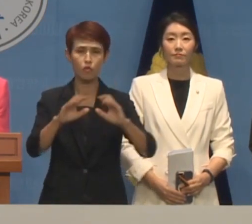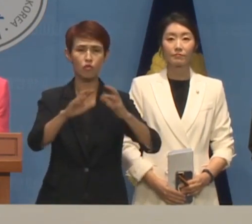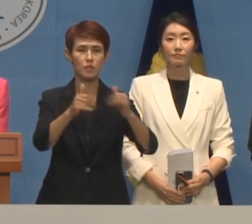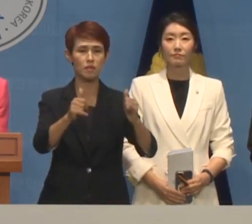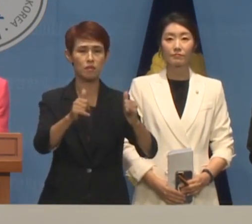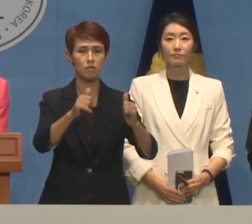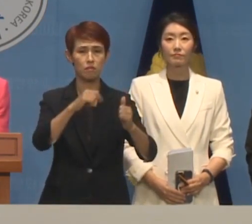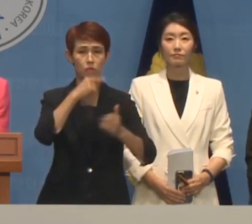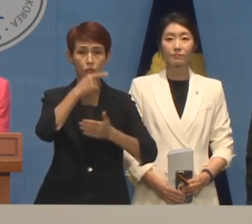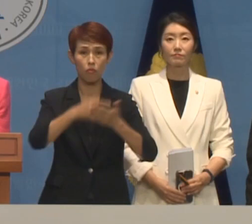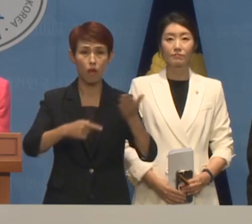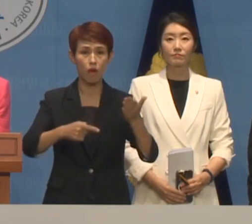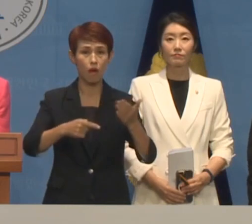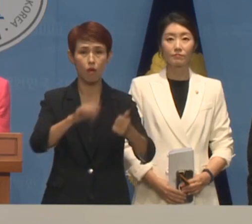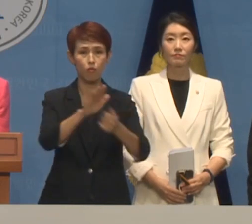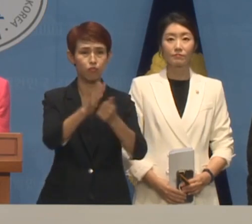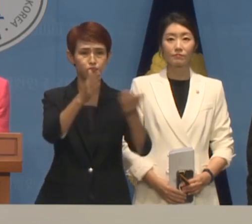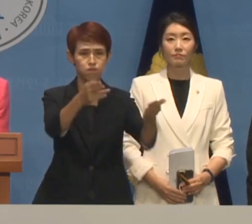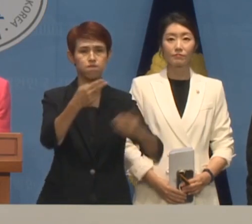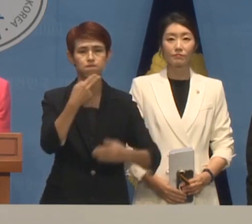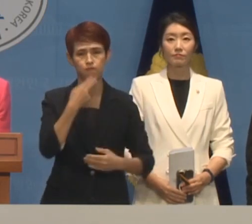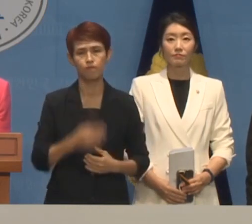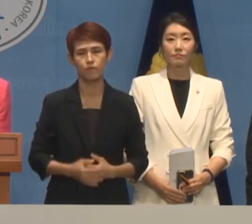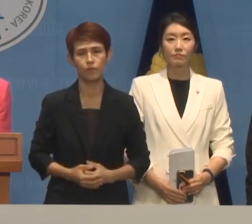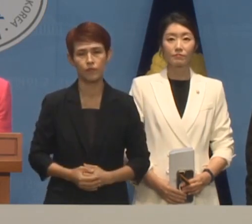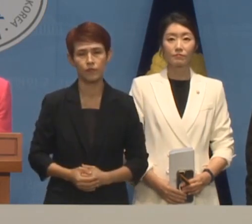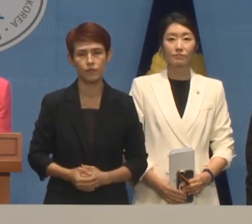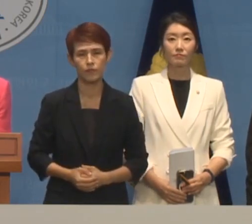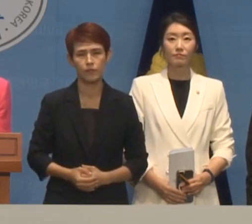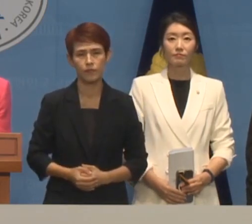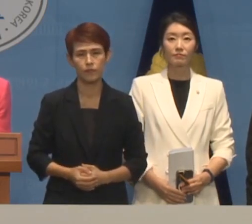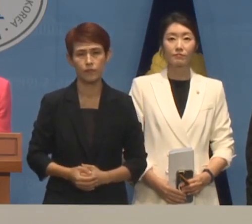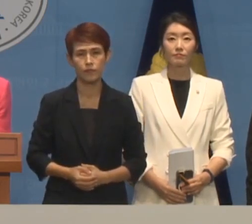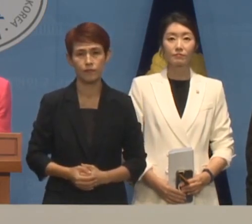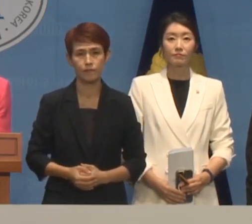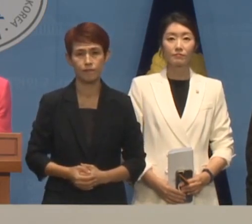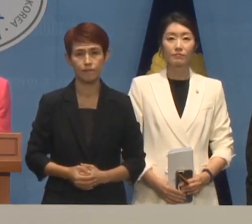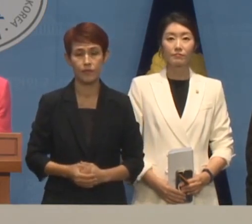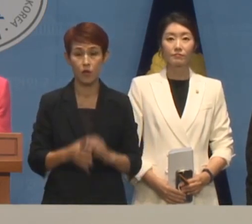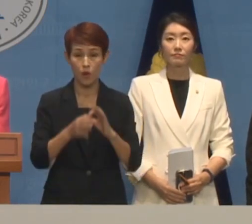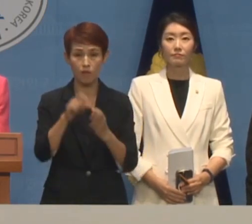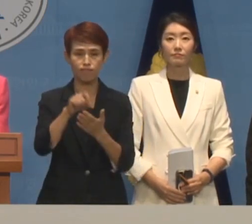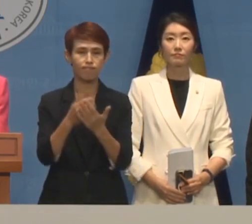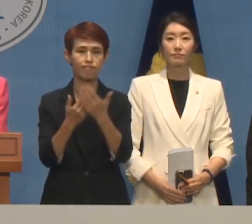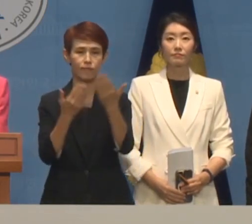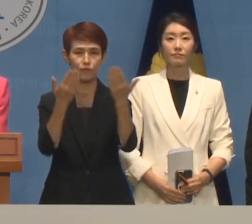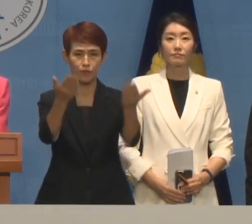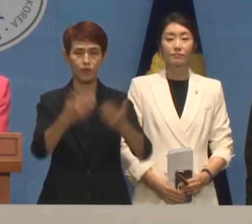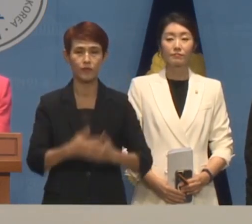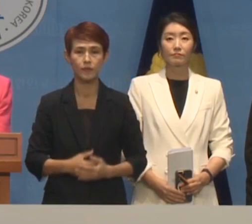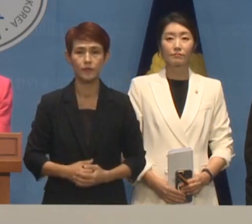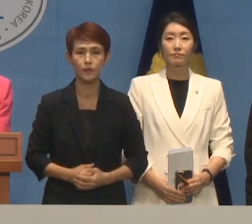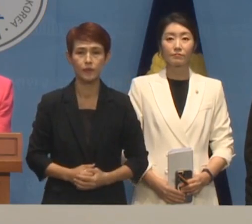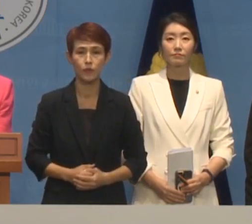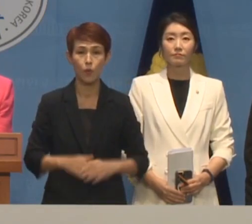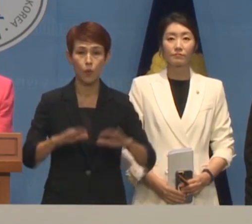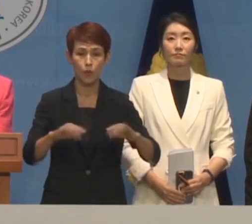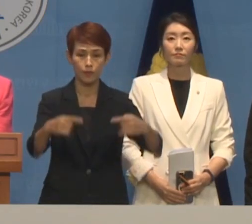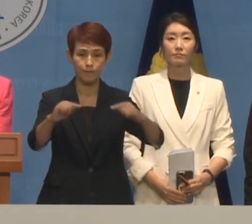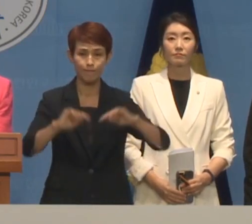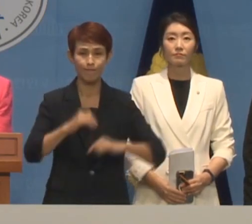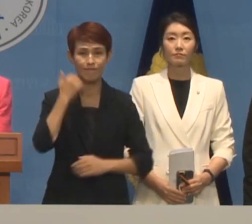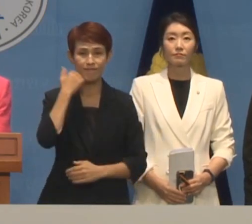대해서 아무런 조치를 취하지 않고 있습니다. 이에 문제 제기하는 기자회견을 개최합니다. 오늘 기자회견